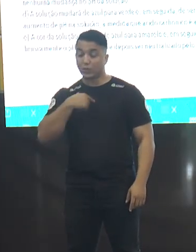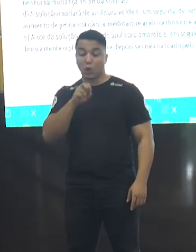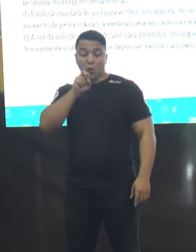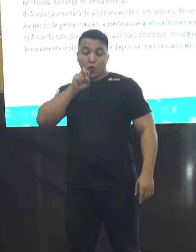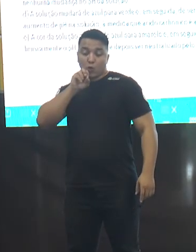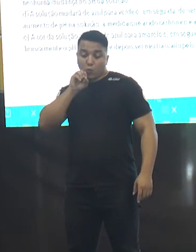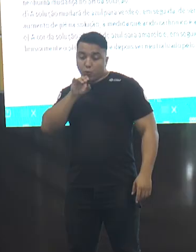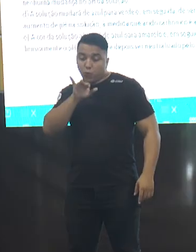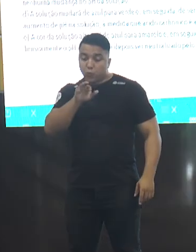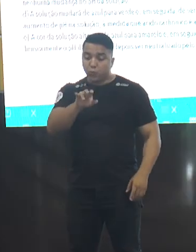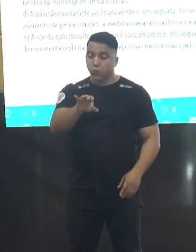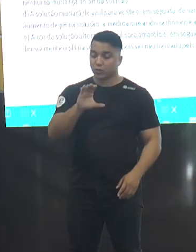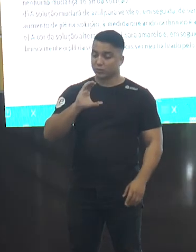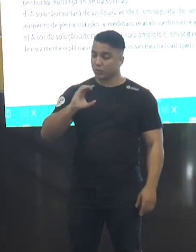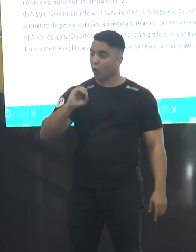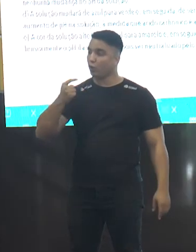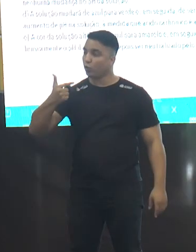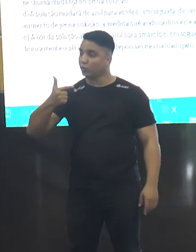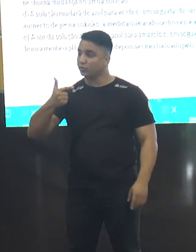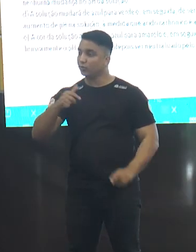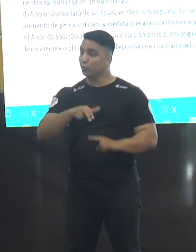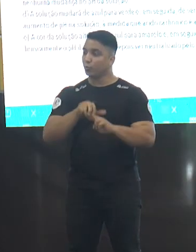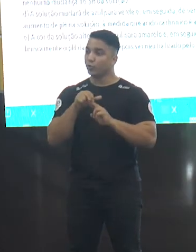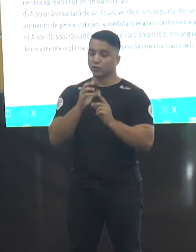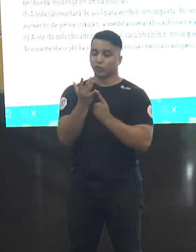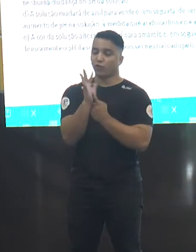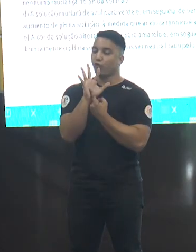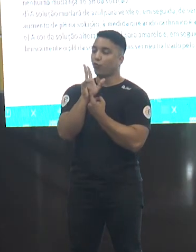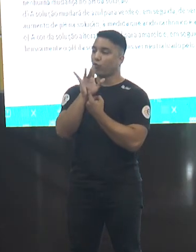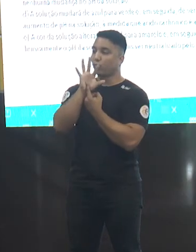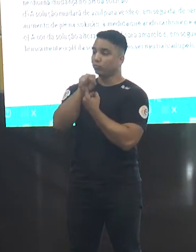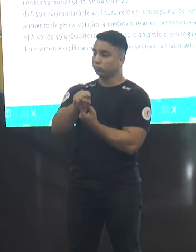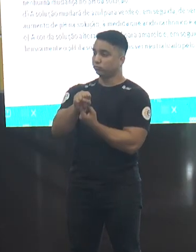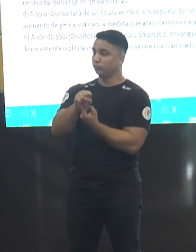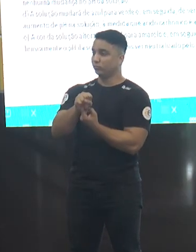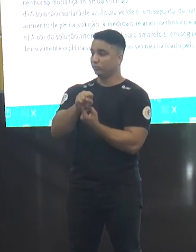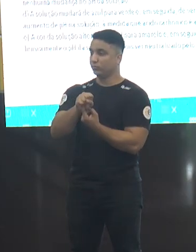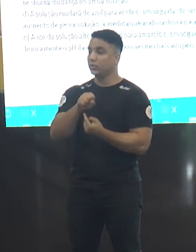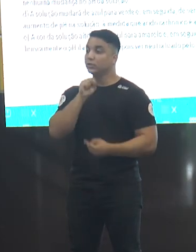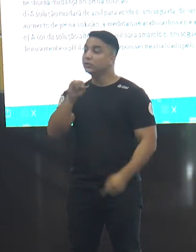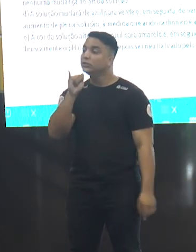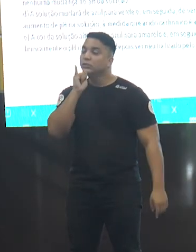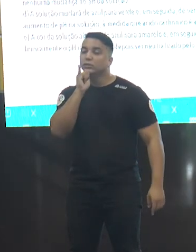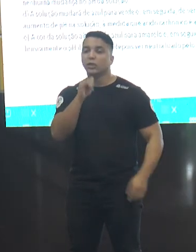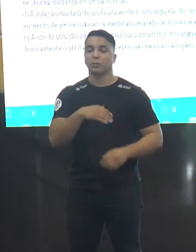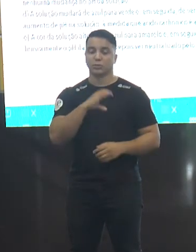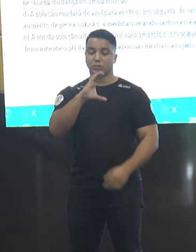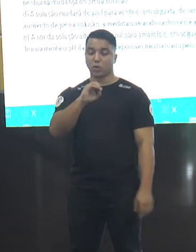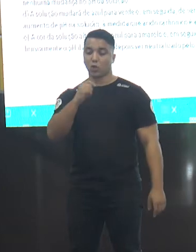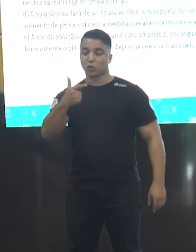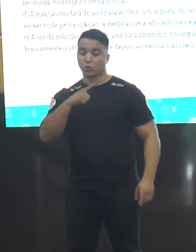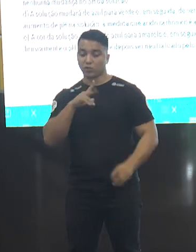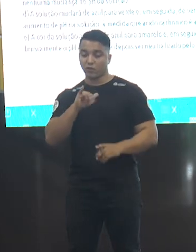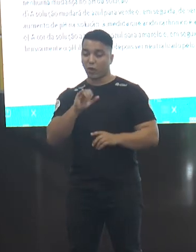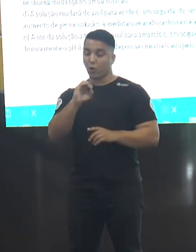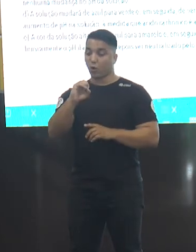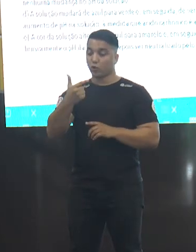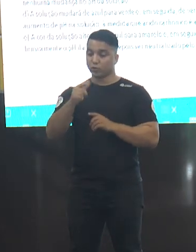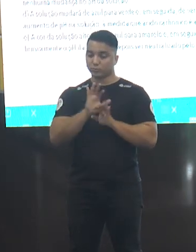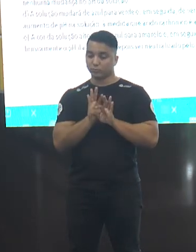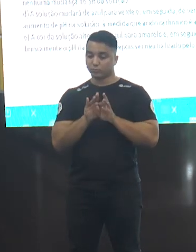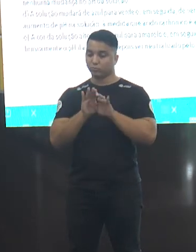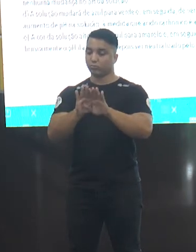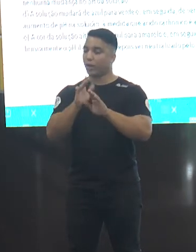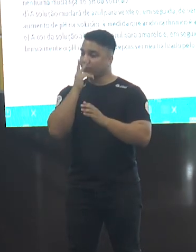boca não é oxigênio, é CO2. Se sai o CO2 ele vai empurrar o